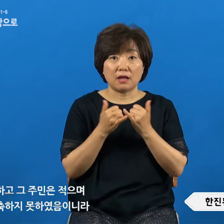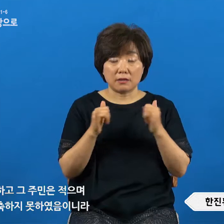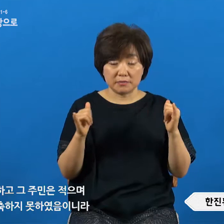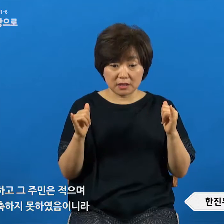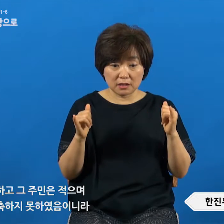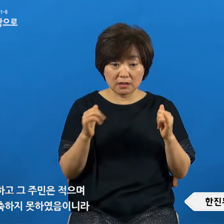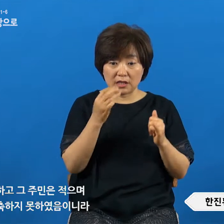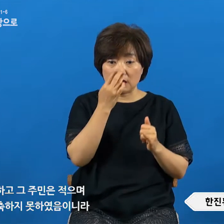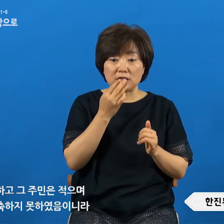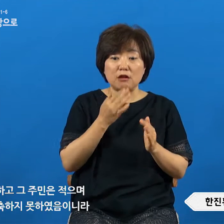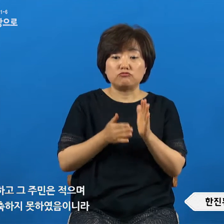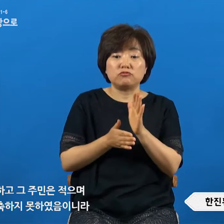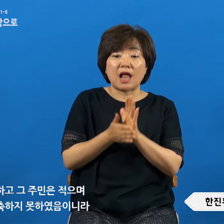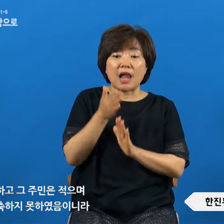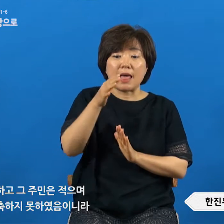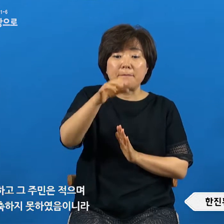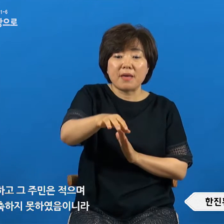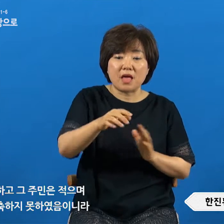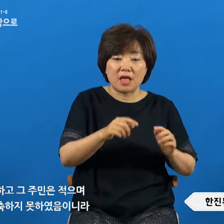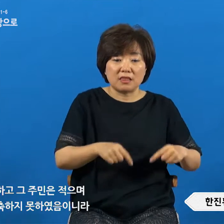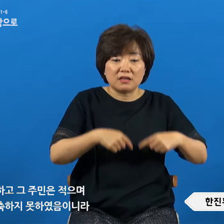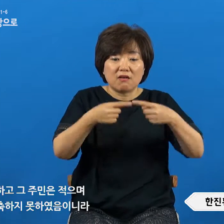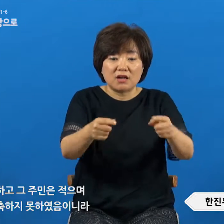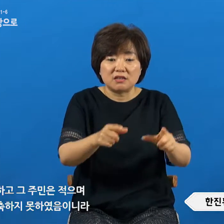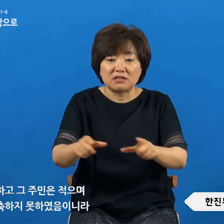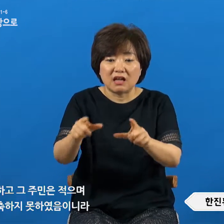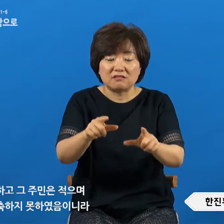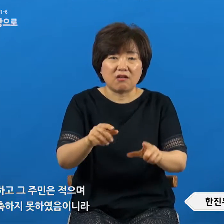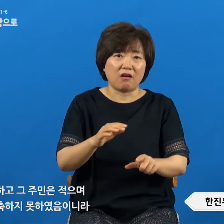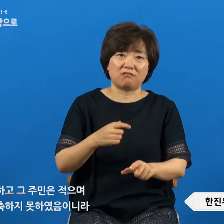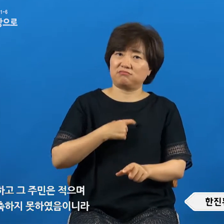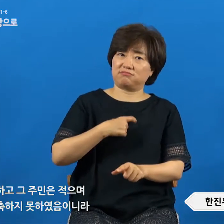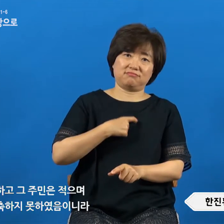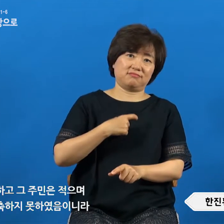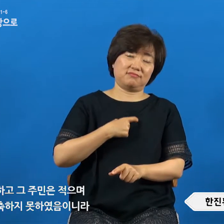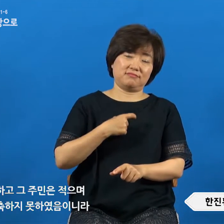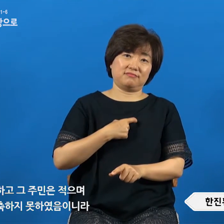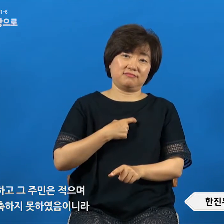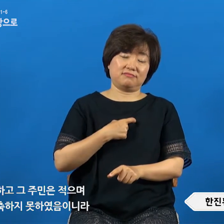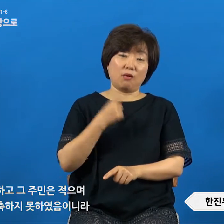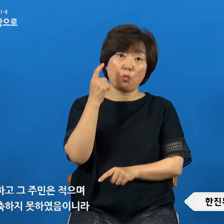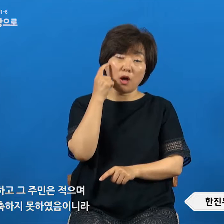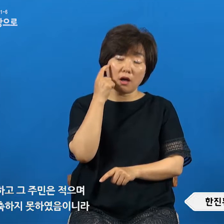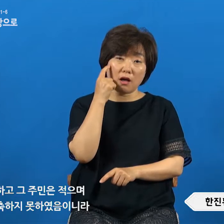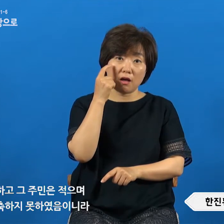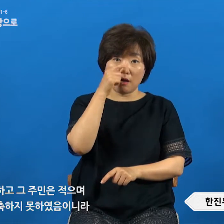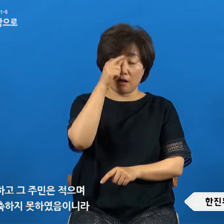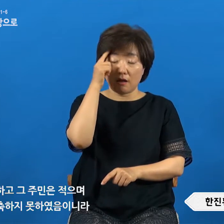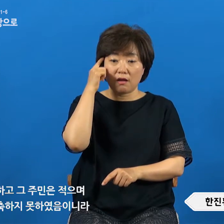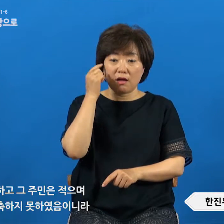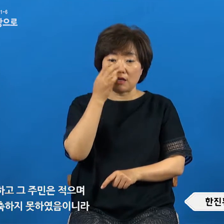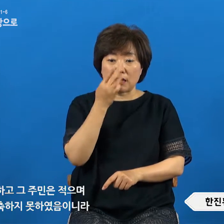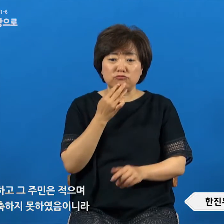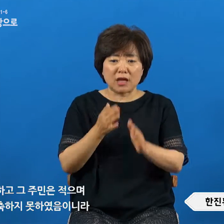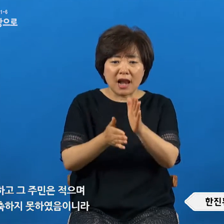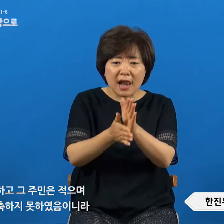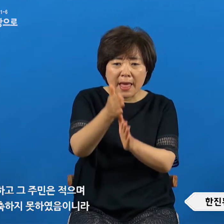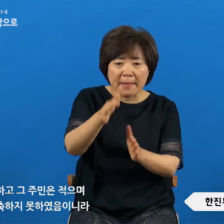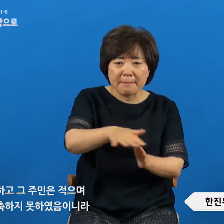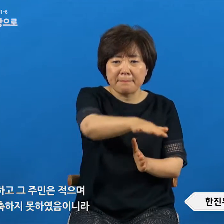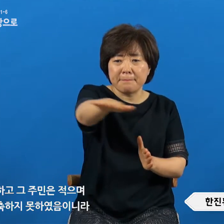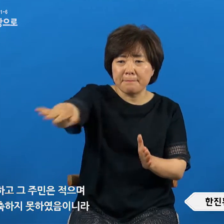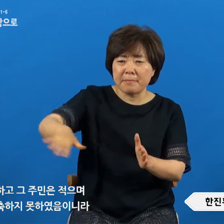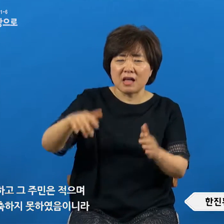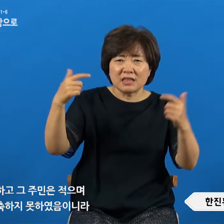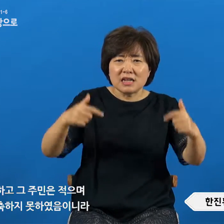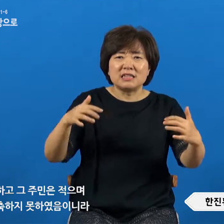사람들이 예루살렘에 사는 것을 기피했습니다. 왜냐하면 예루살렘은 늘 전쟁의